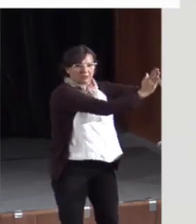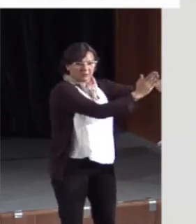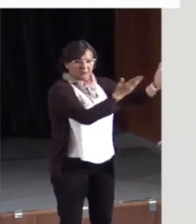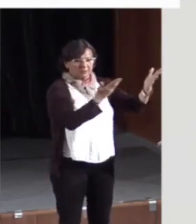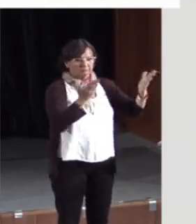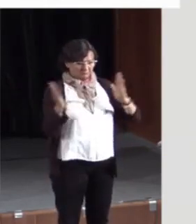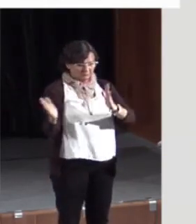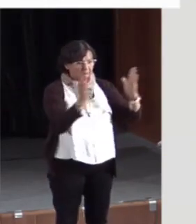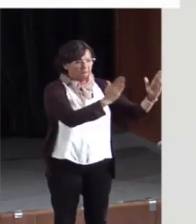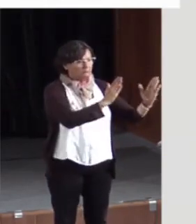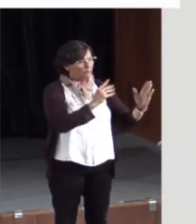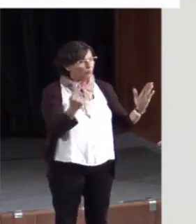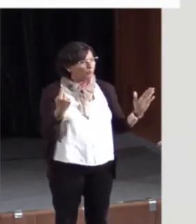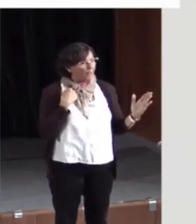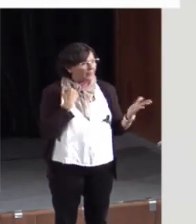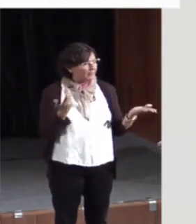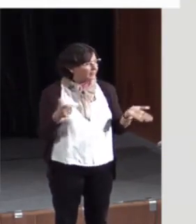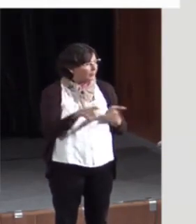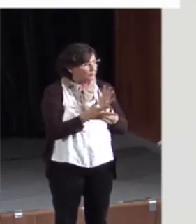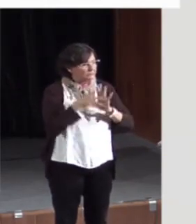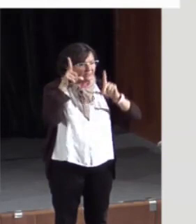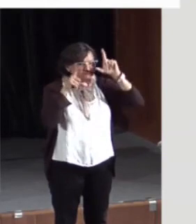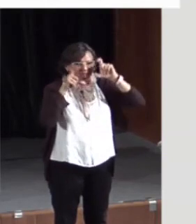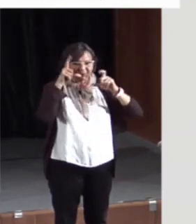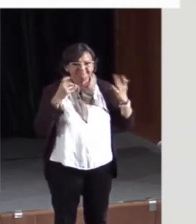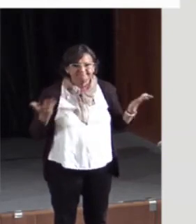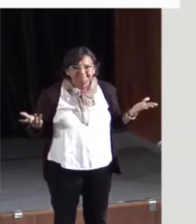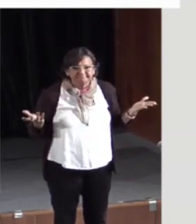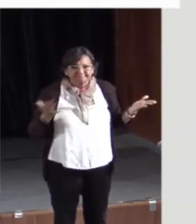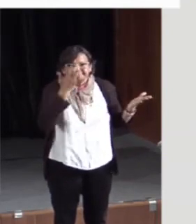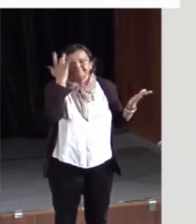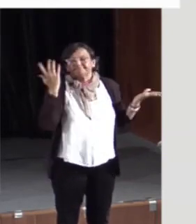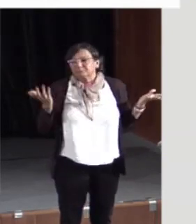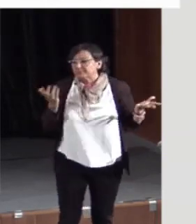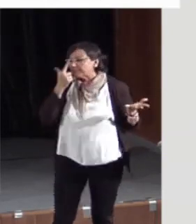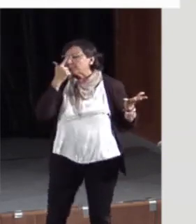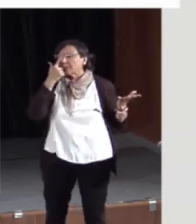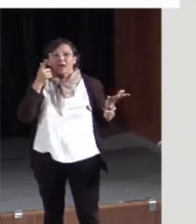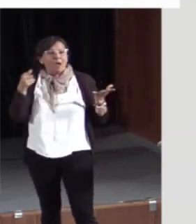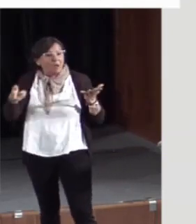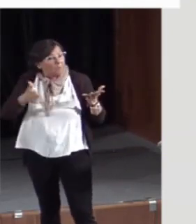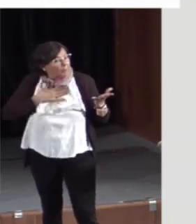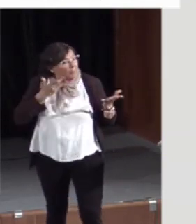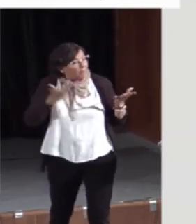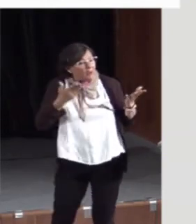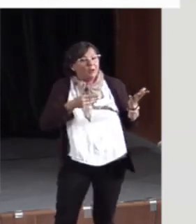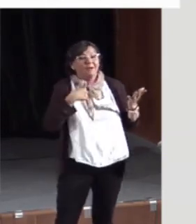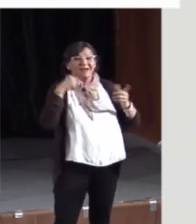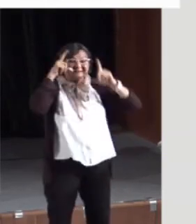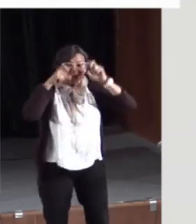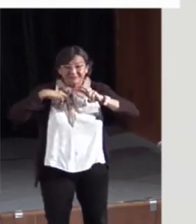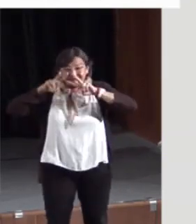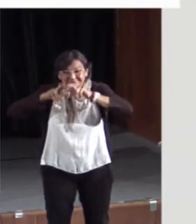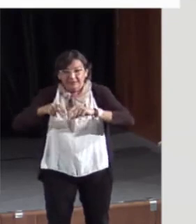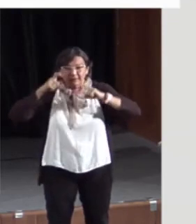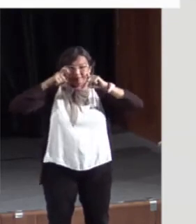Está lloviendo, vamos a cambiar de tema. Estamos hablando de esta persona, vamos a cambiar de tema. Se pierden rasgos de la lengua, como es en este caso la